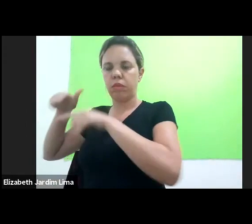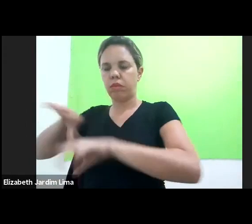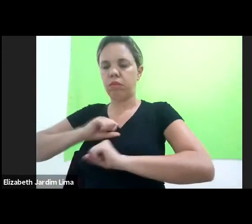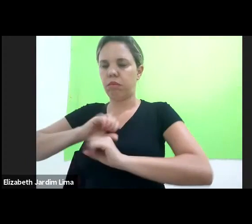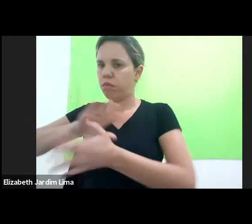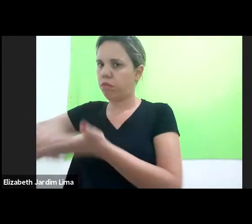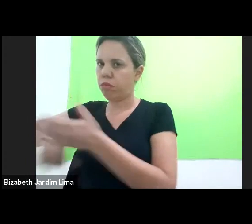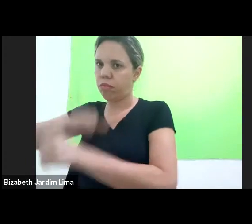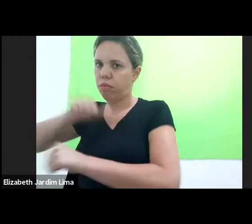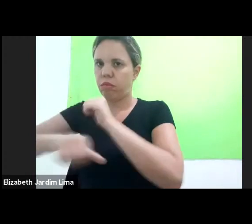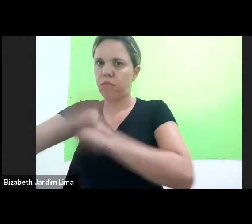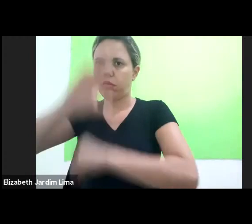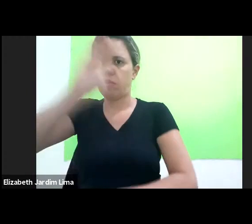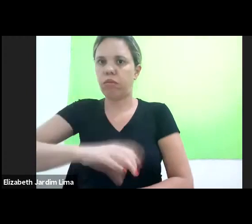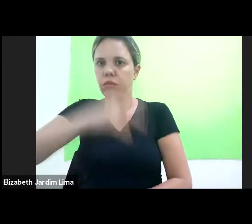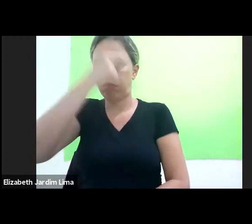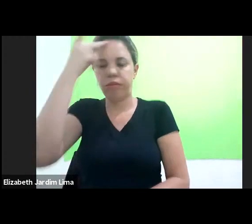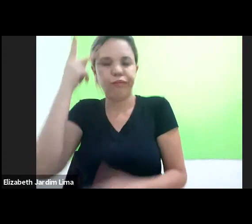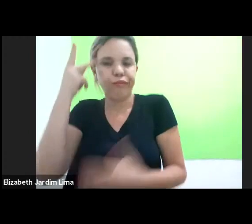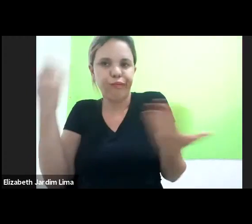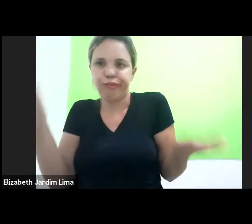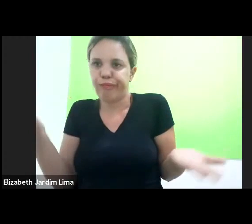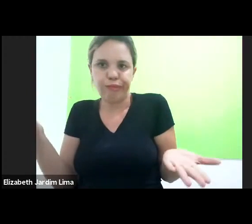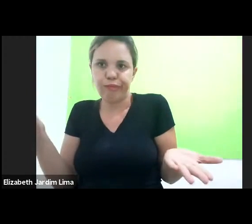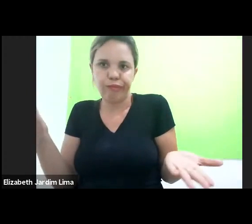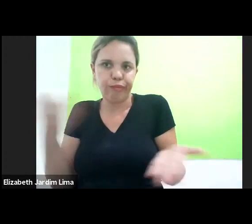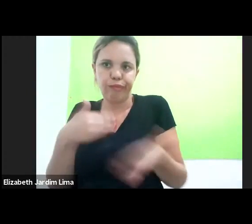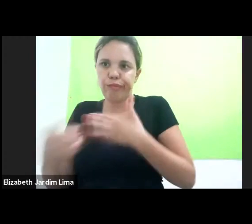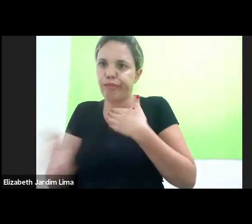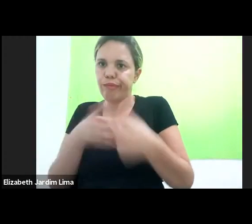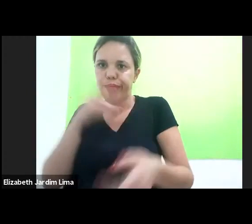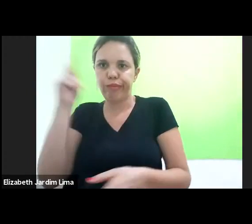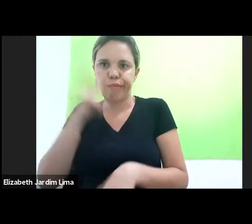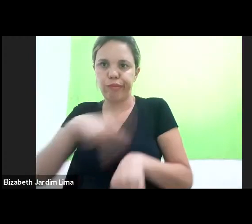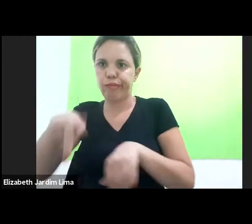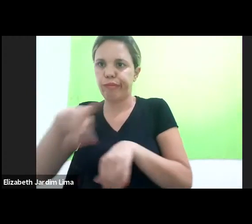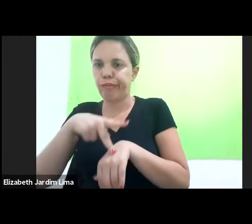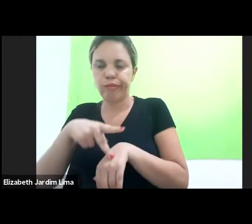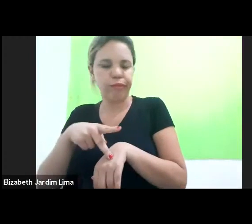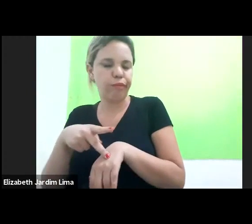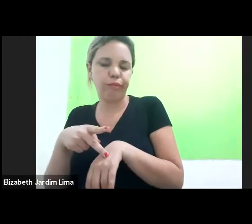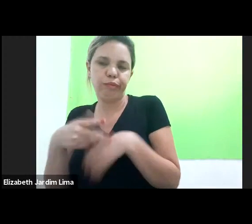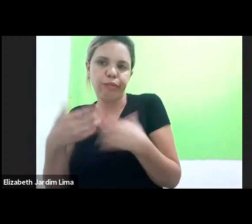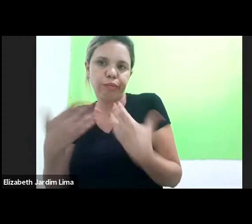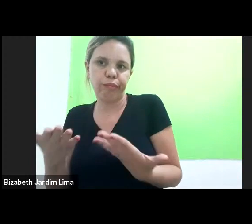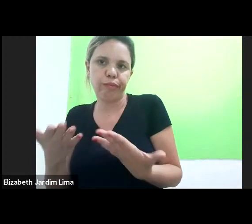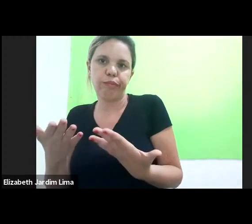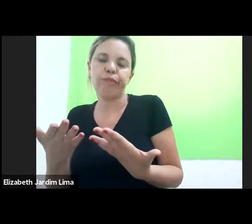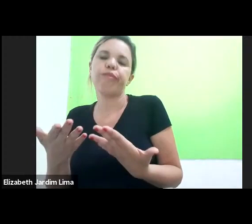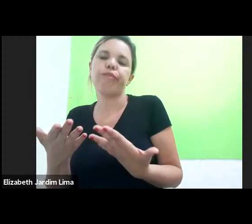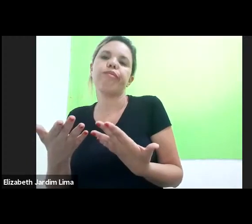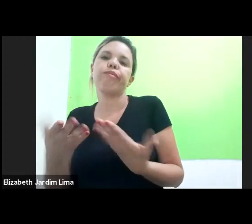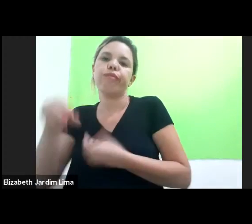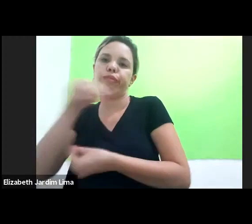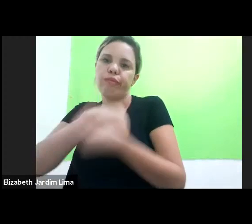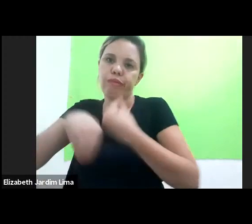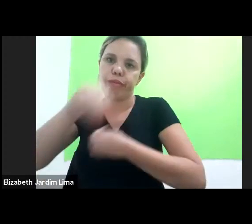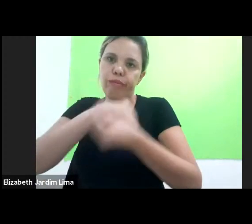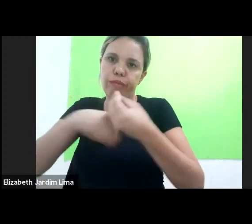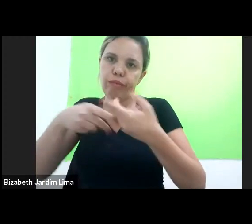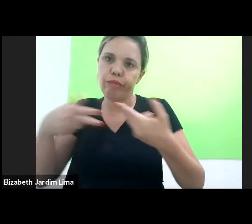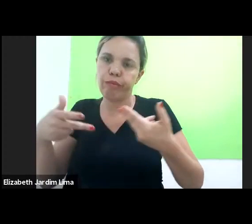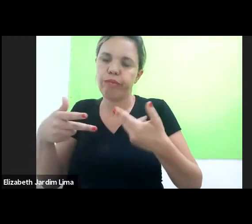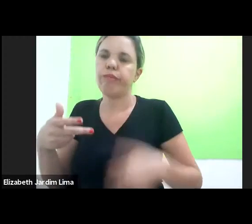tornar um cidadão, uma cidadã, né, como qualquer outra pessoa nesse país, trazendo essa homogeneização, né,